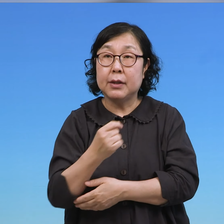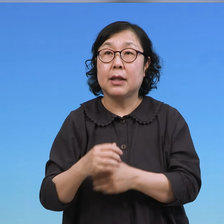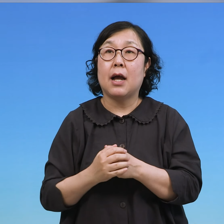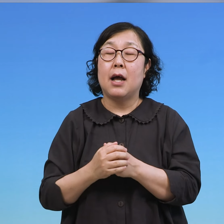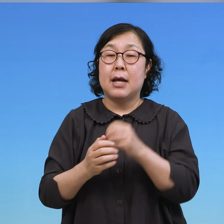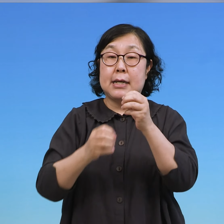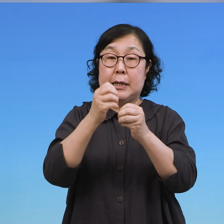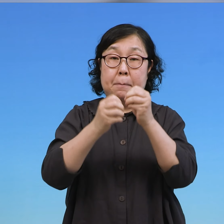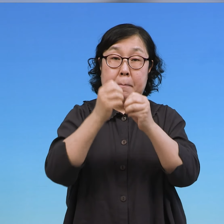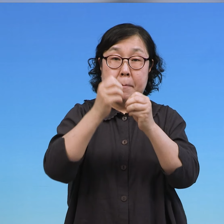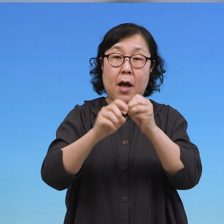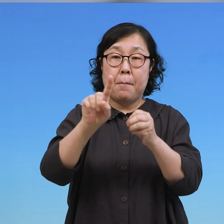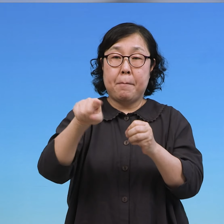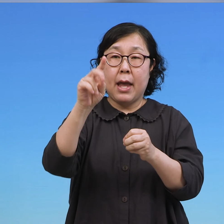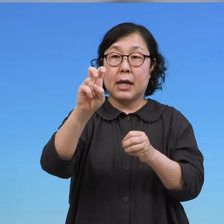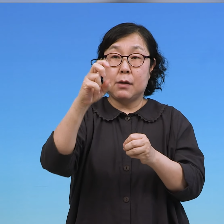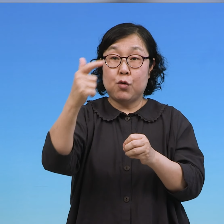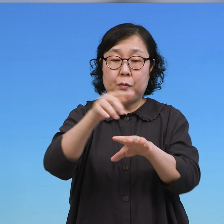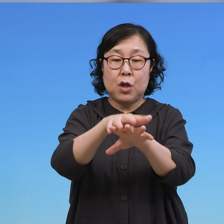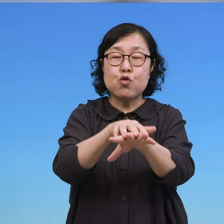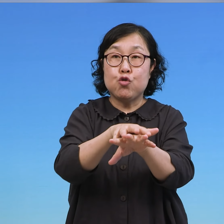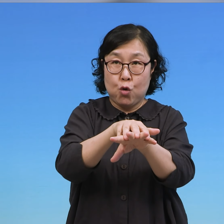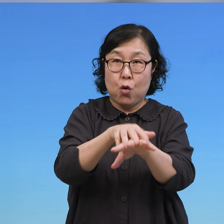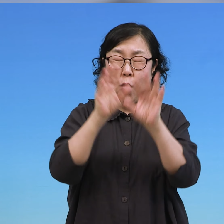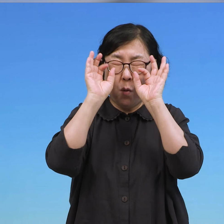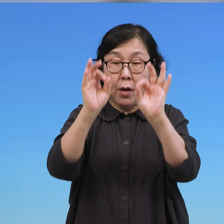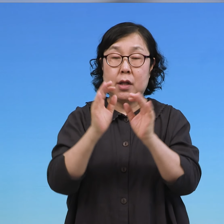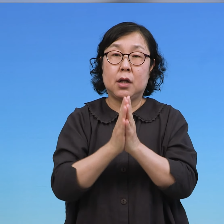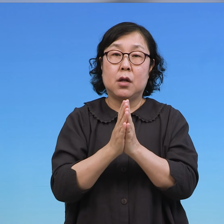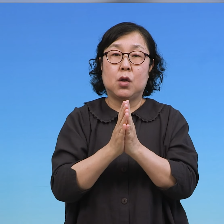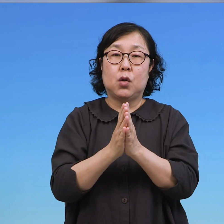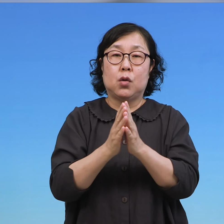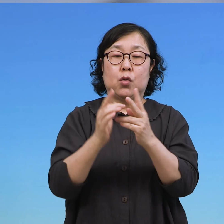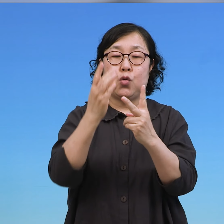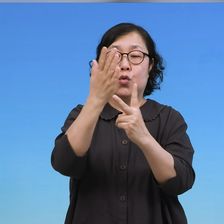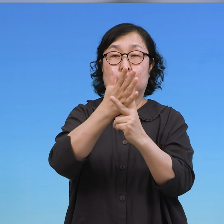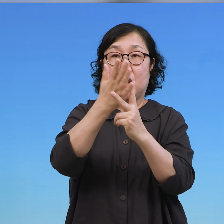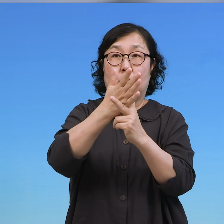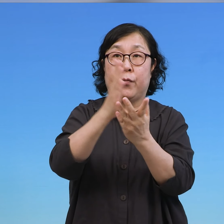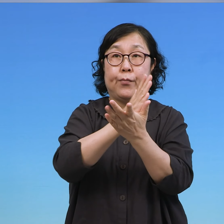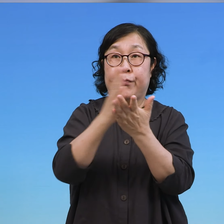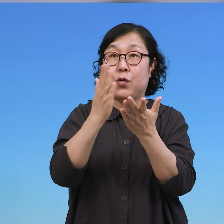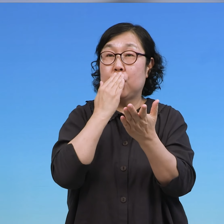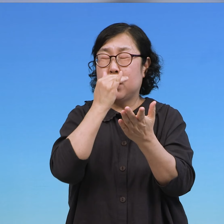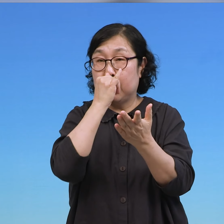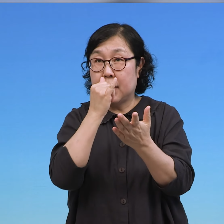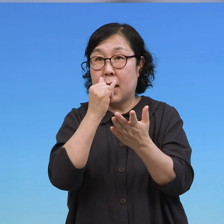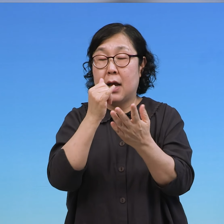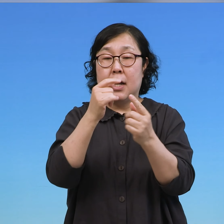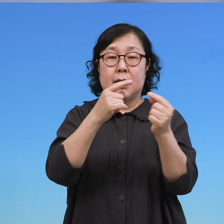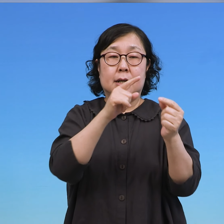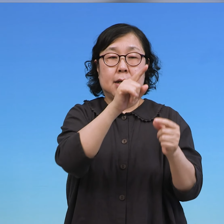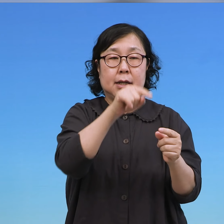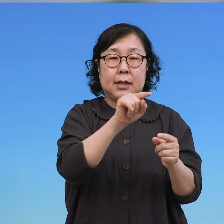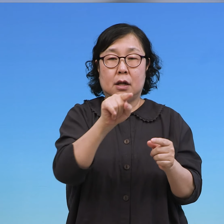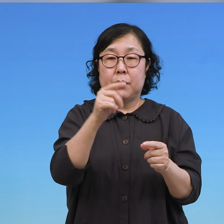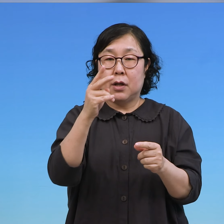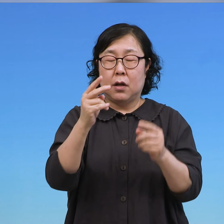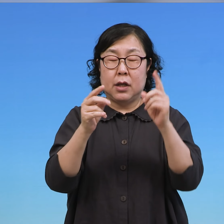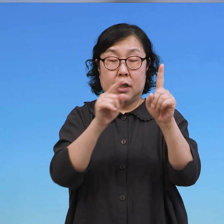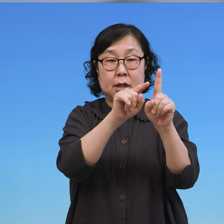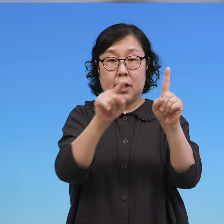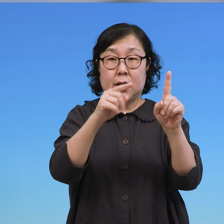시편 126편의 구조를 살펴봐야 됩니다. 이거는 두 파트로 나눌 수 있습니다. 1절부터